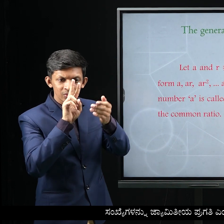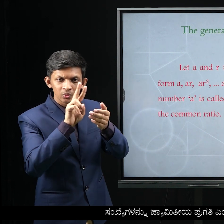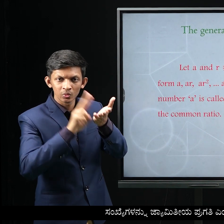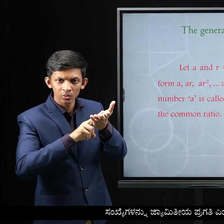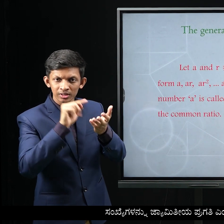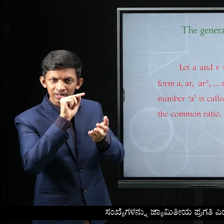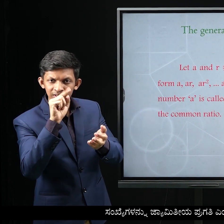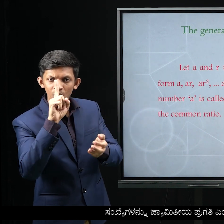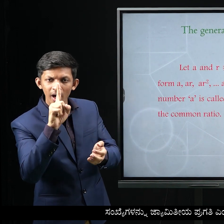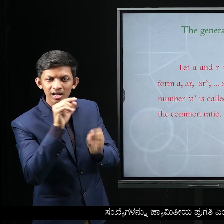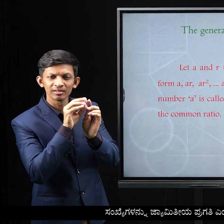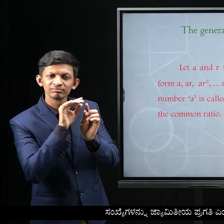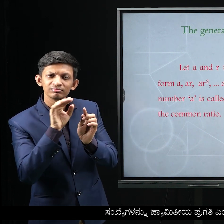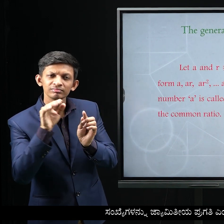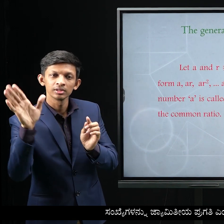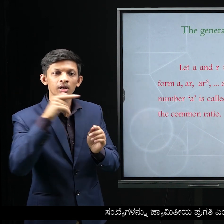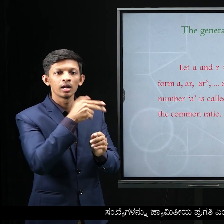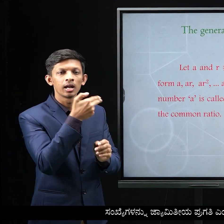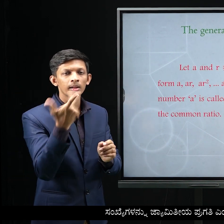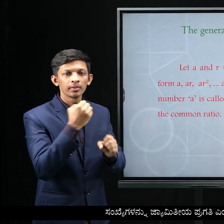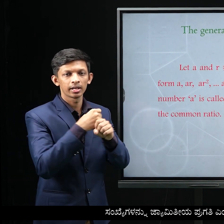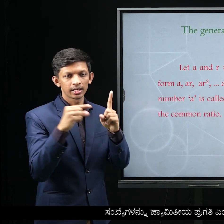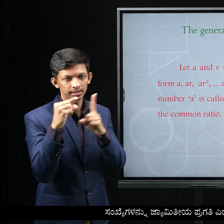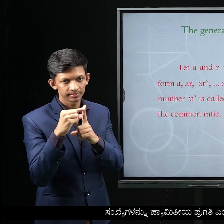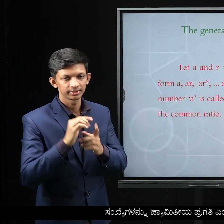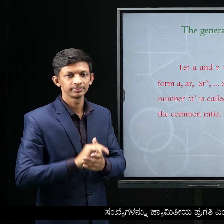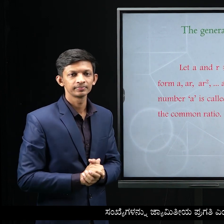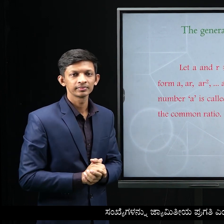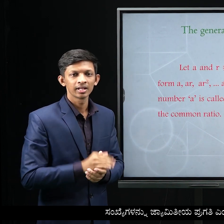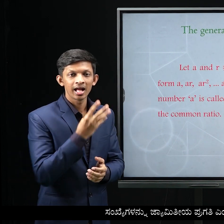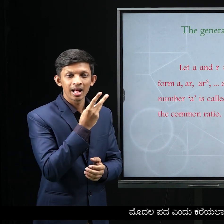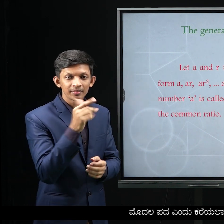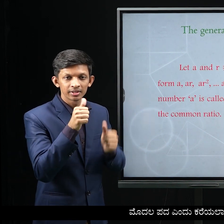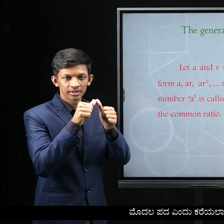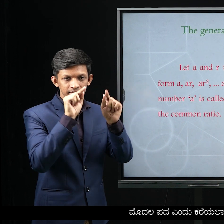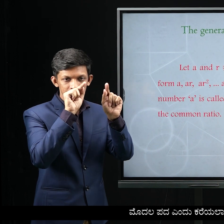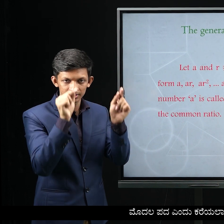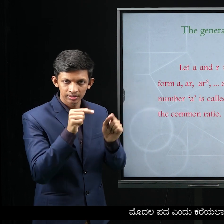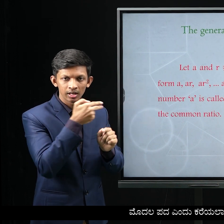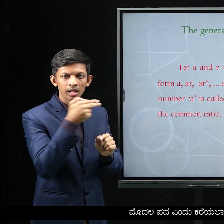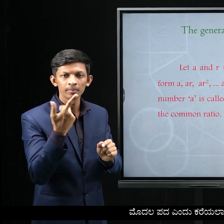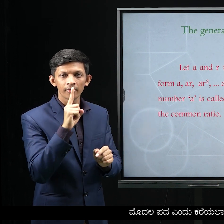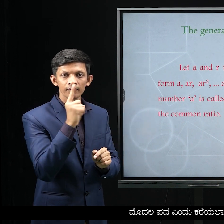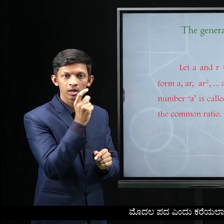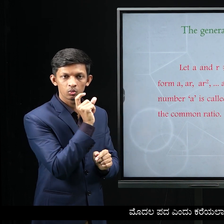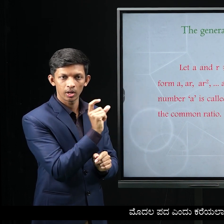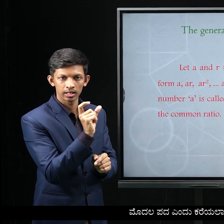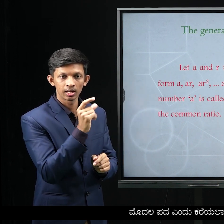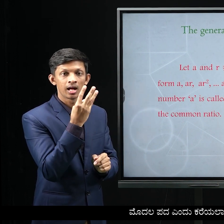ರೂಪದ ಸಂಖ್ಯೆಗಳನ್ನು ಜ್ಯಾಮಿತೀಯ ಪ್ರಗತಿ ಎಂದು ಕರೆಯಲಾಗುತ್ತದೆ. ಸಂಖ್ಯೆ a ಅನ್ನು ಮೊದಲ ಪದ ಎಂದು ಕರೆಯಲಾಗುತ್ತದೆ ಮತ್ತು